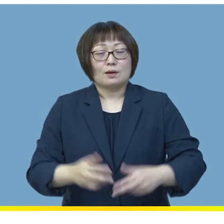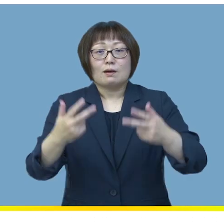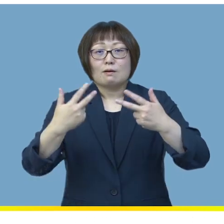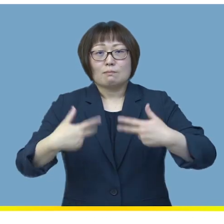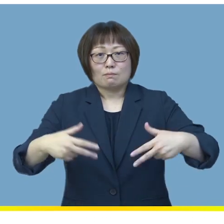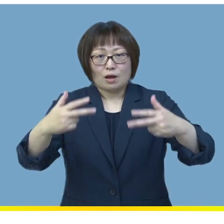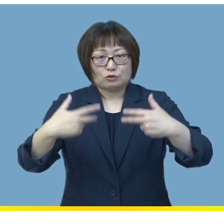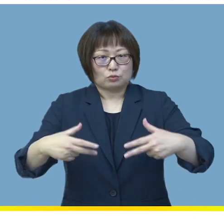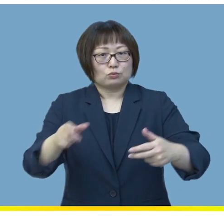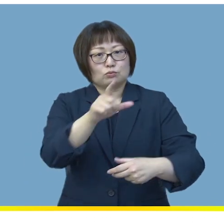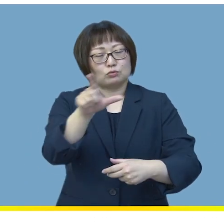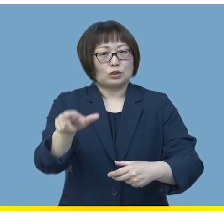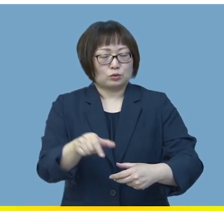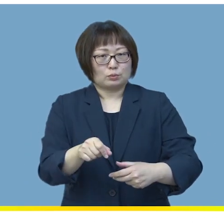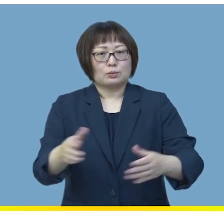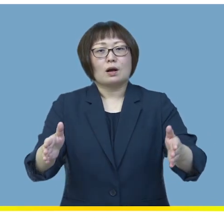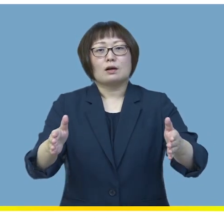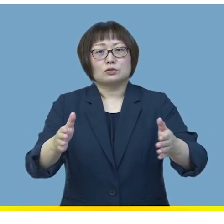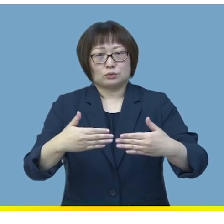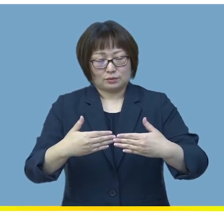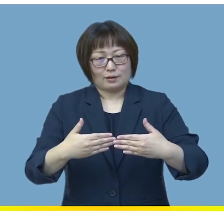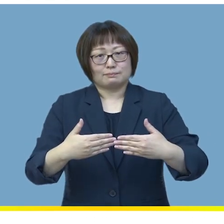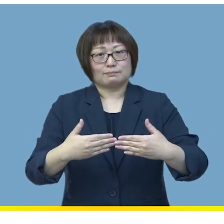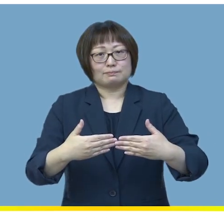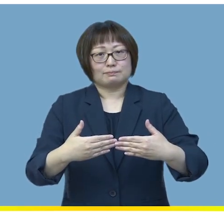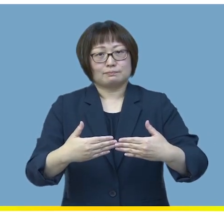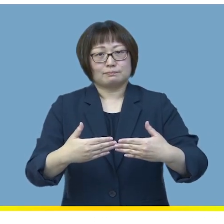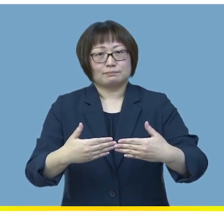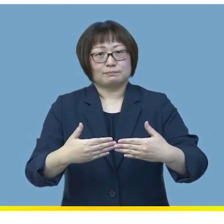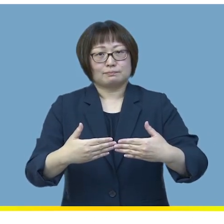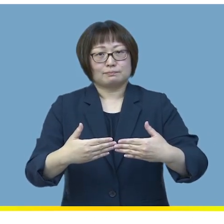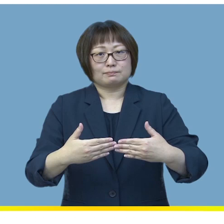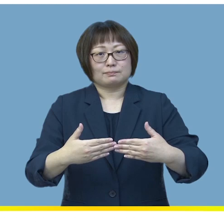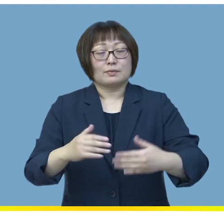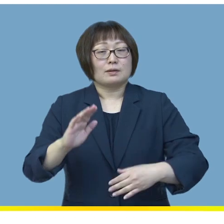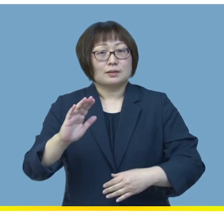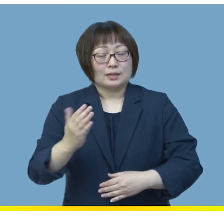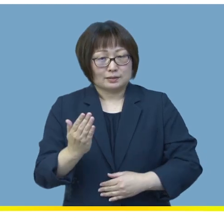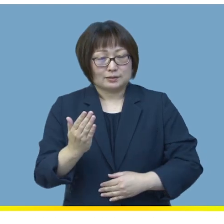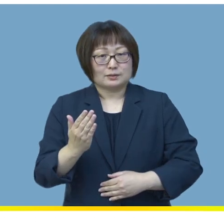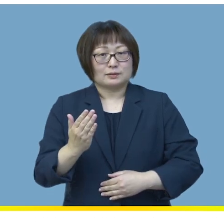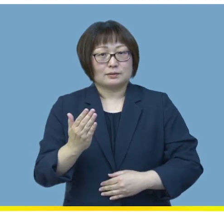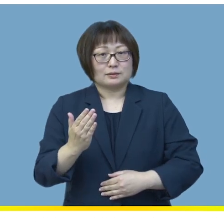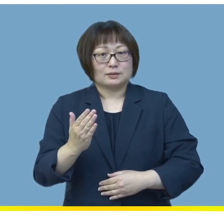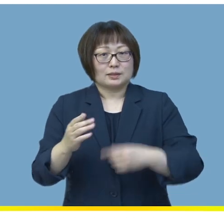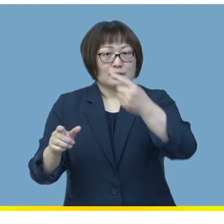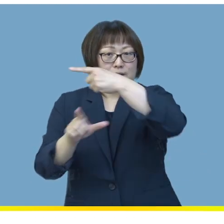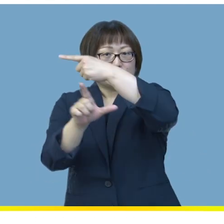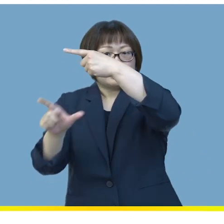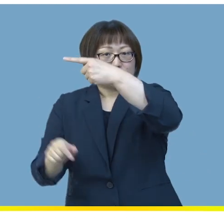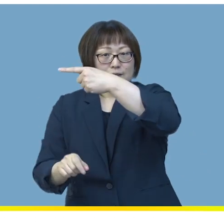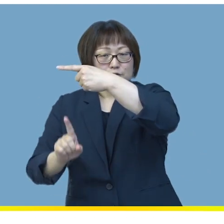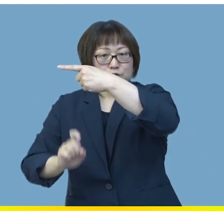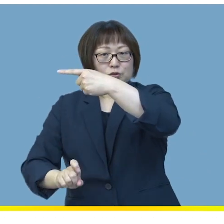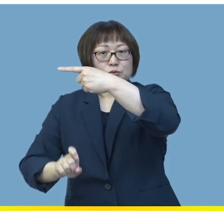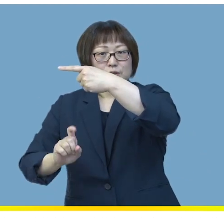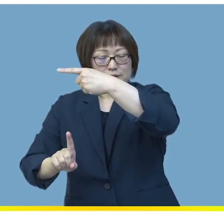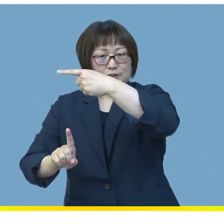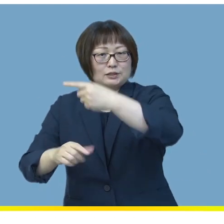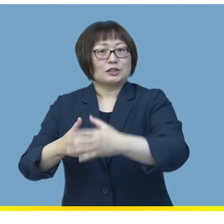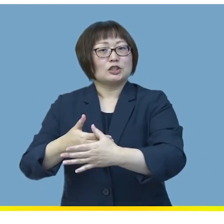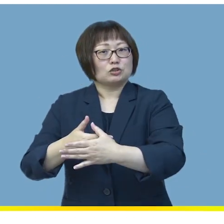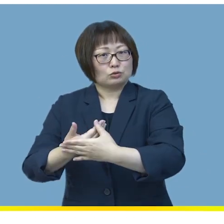毎週月曜日は休館ですただし1月11日